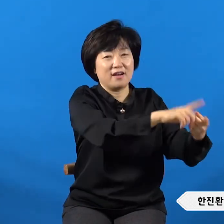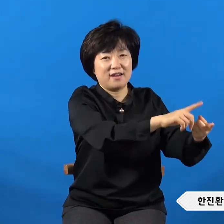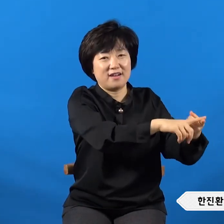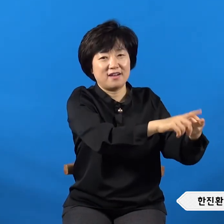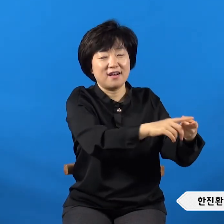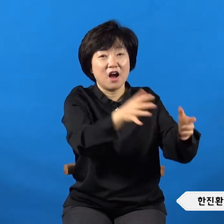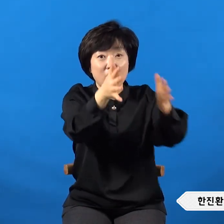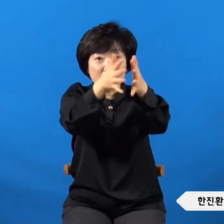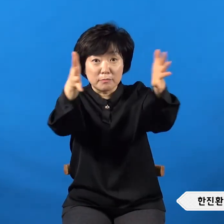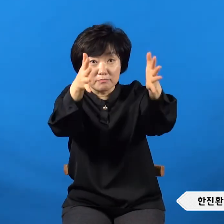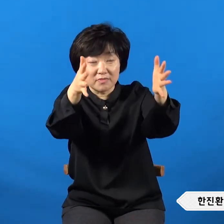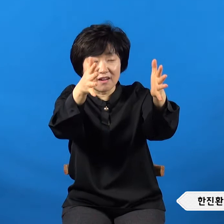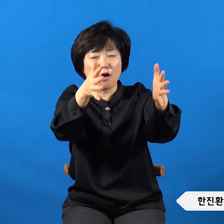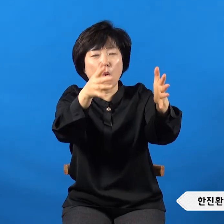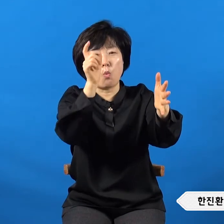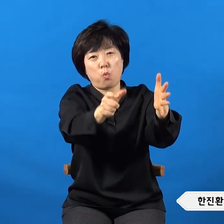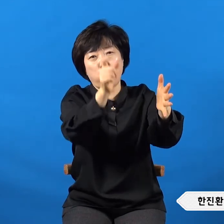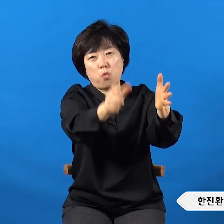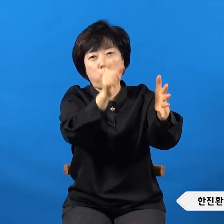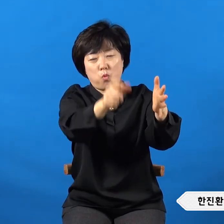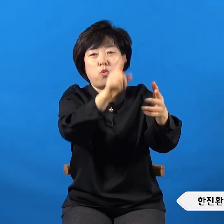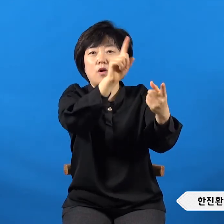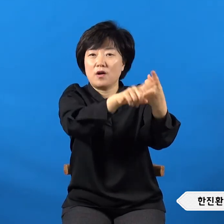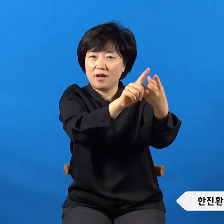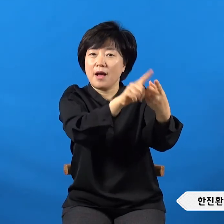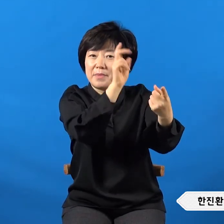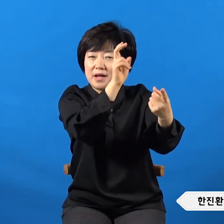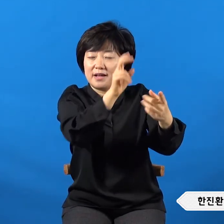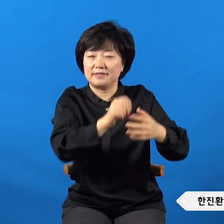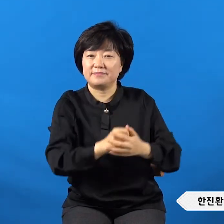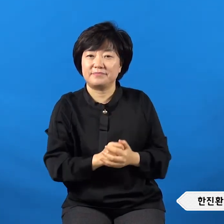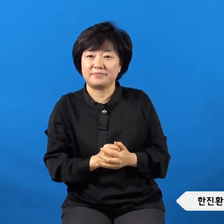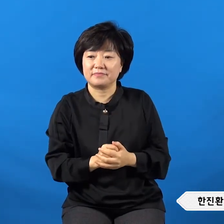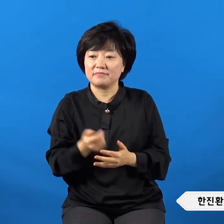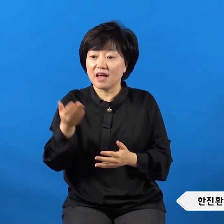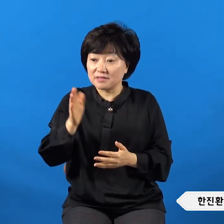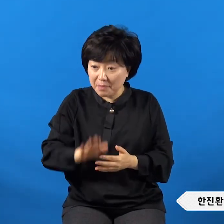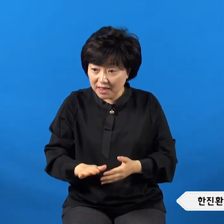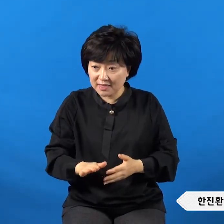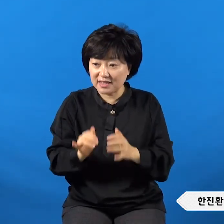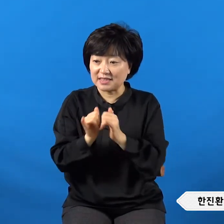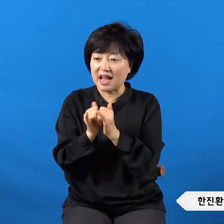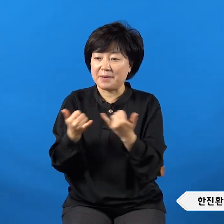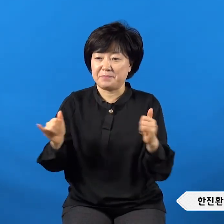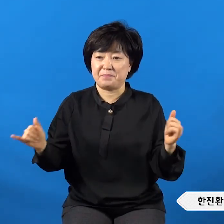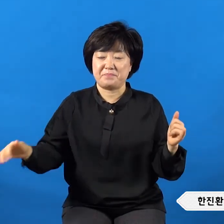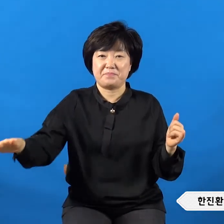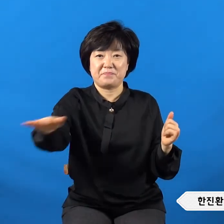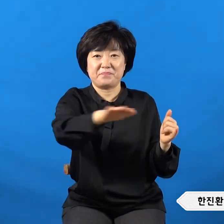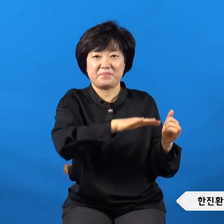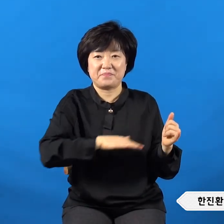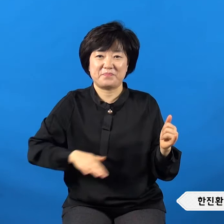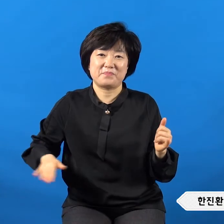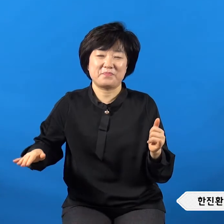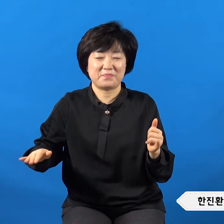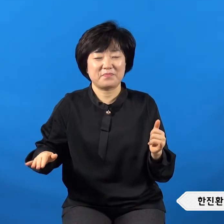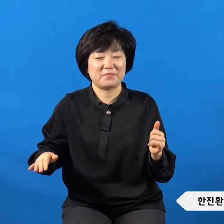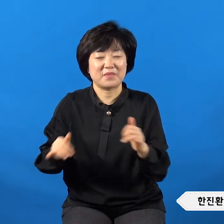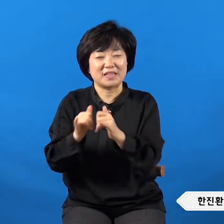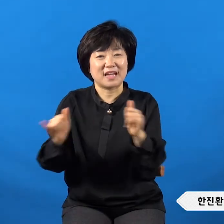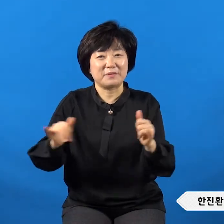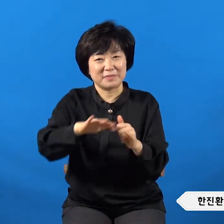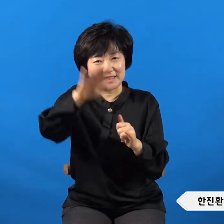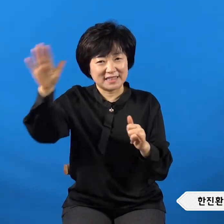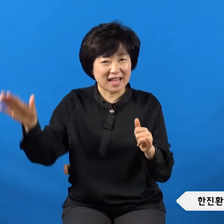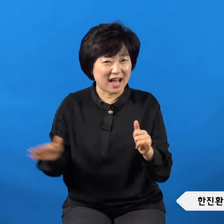이 건물도 워낙에 잘 지었으니까 그대로 있을지 모릅니다. 그래도 지금 이 사람들은